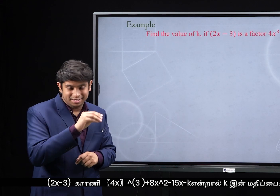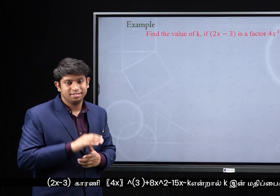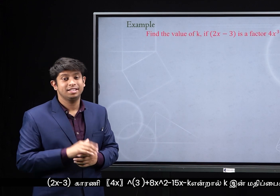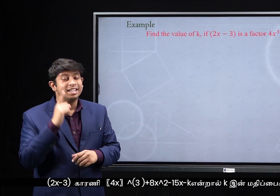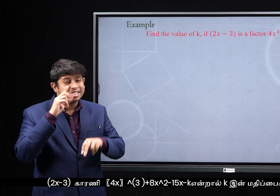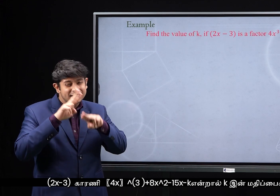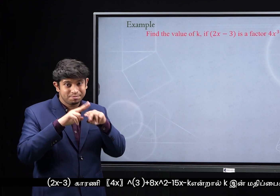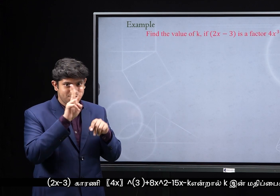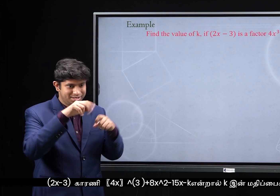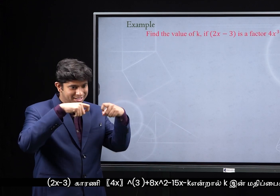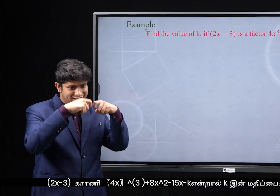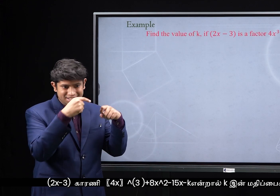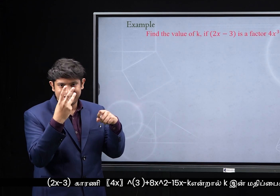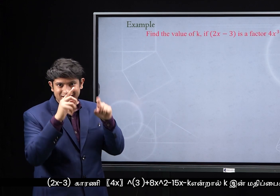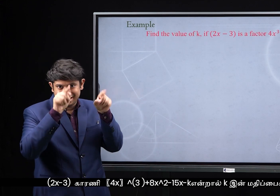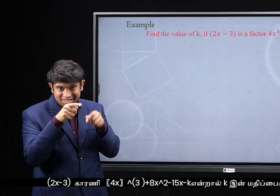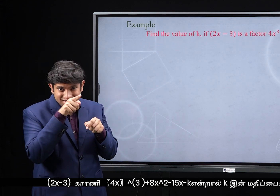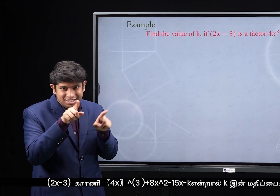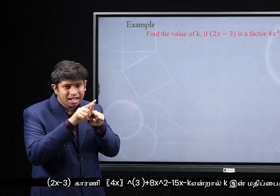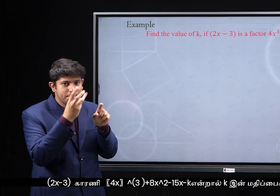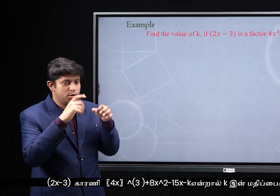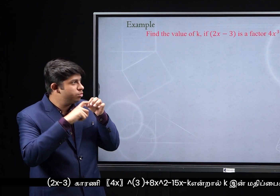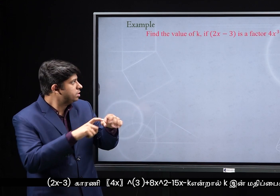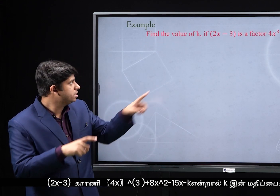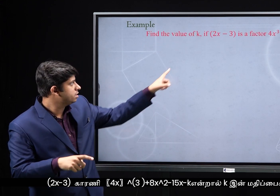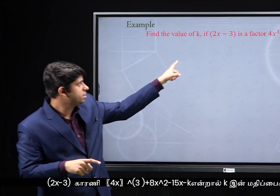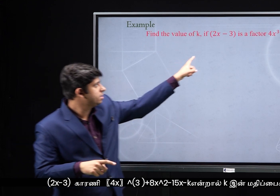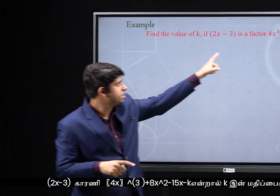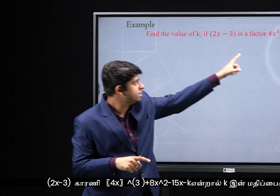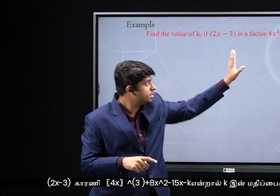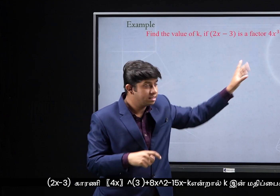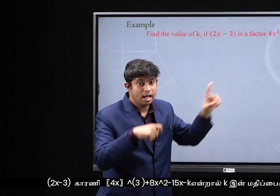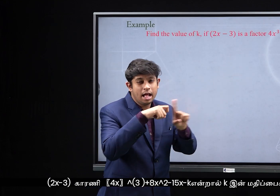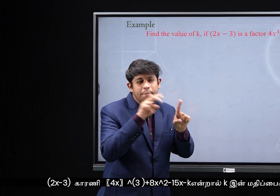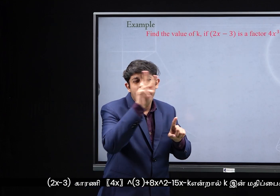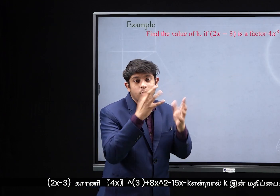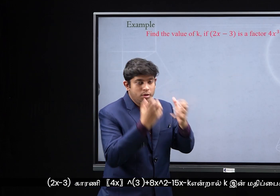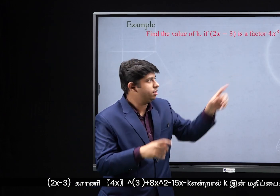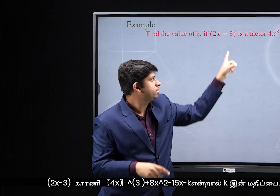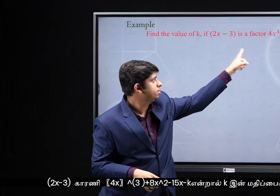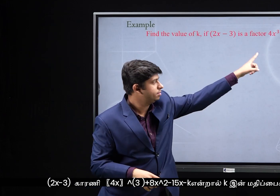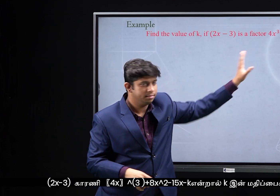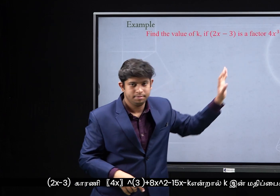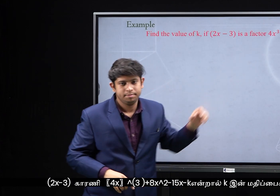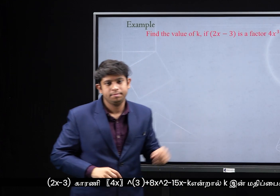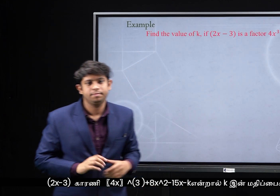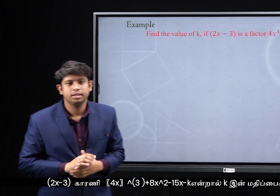காரணி 4x மேலிலக்க 3 கூட்டல் 8x மேலிலக்க 2 கழித்தல் 15x கழித்தல் k என்றால் k இன்